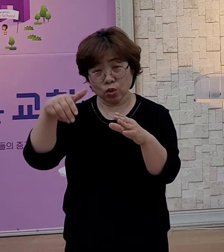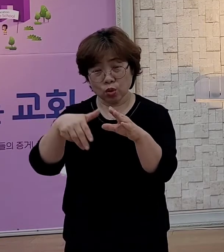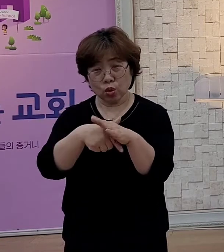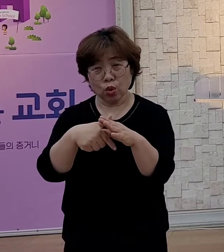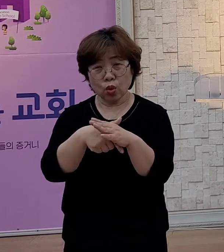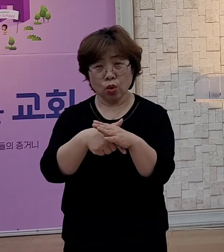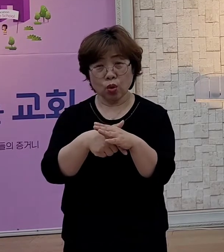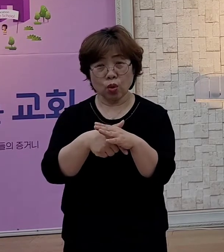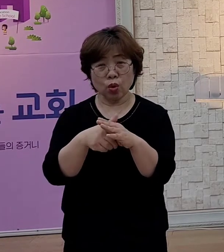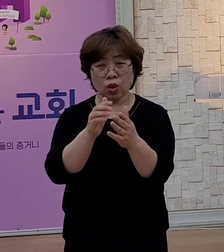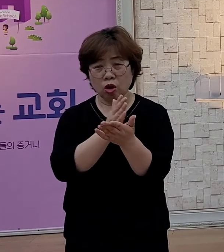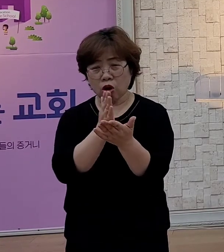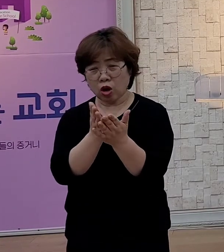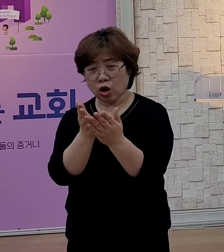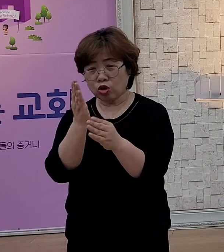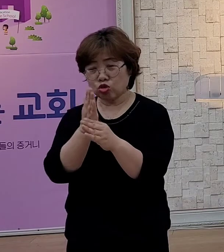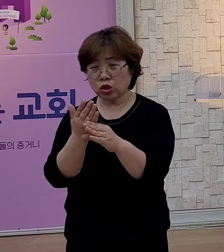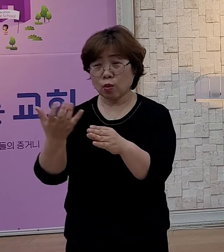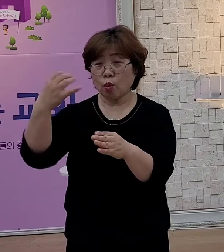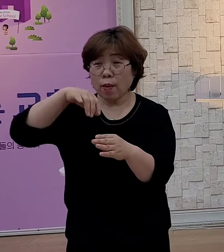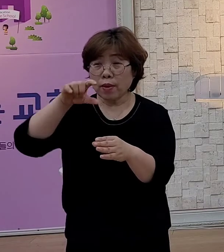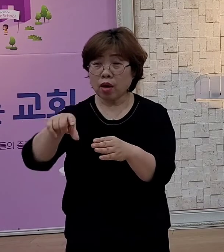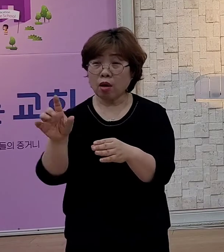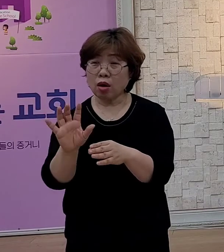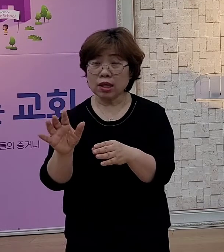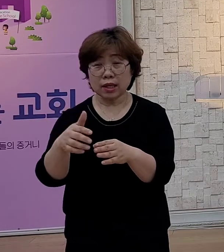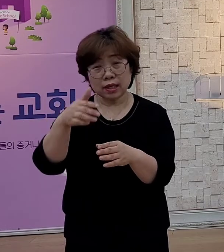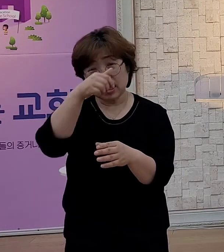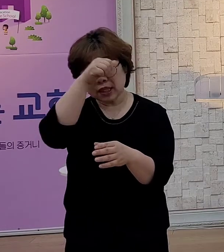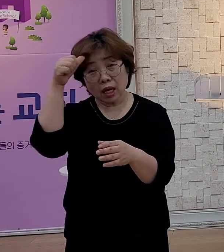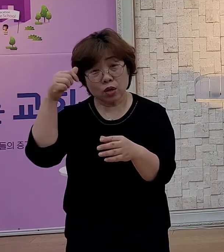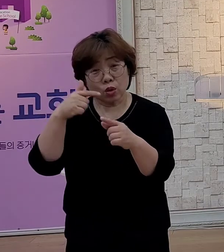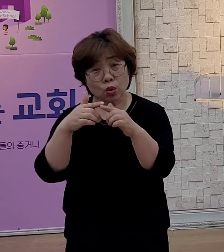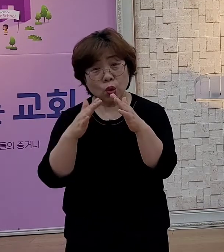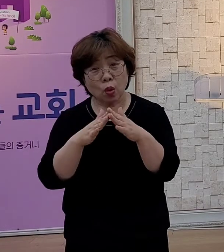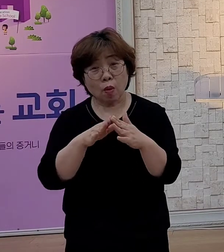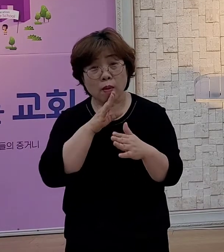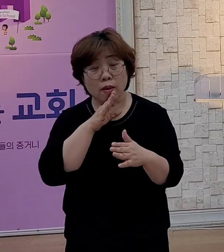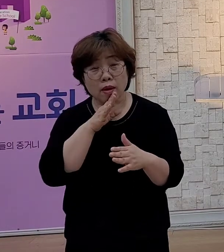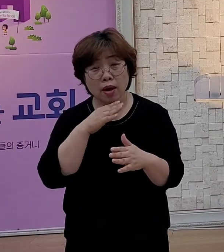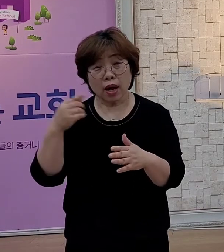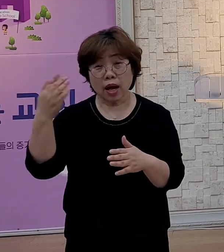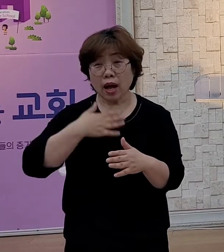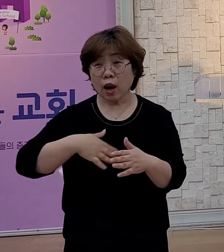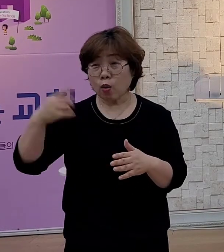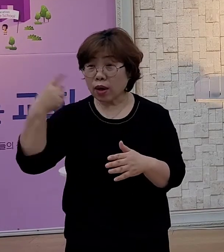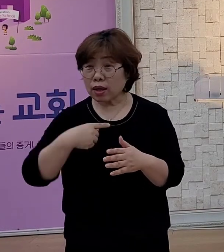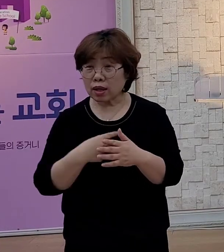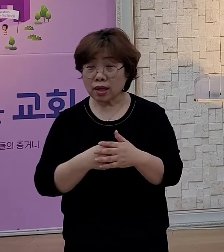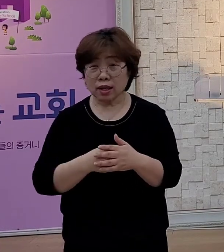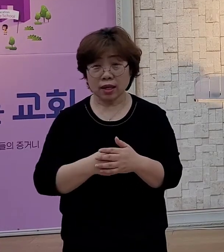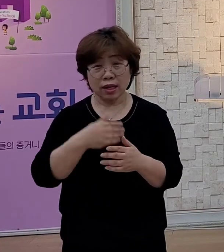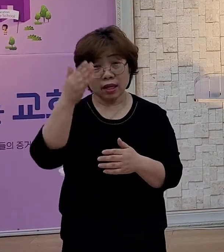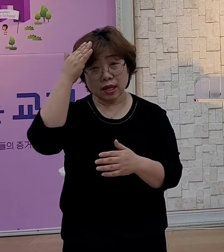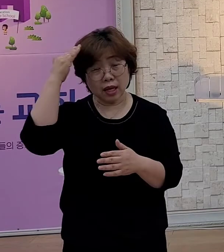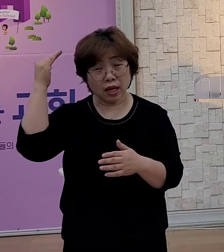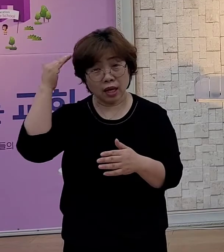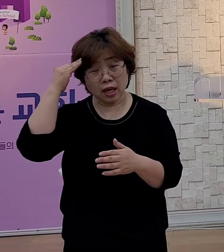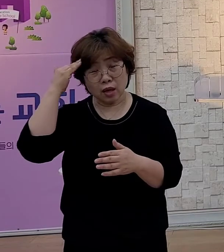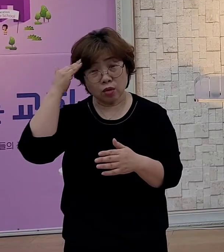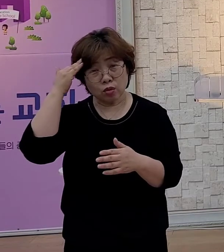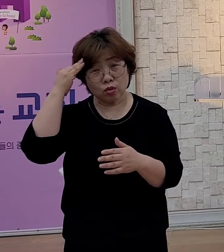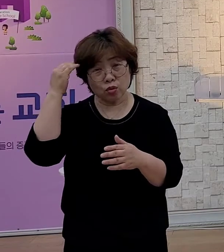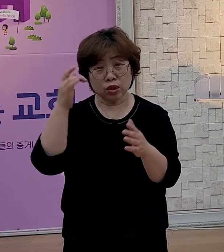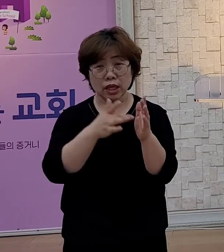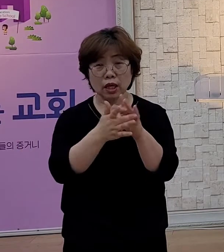속합니까? 장로교죠, 장로교. 알고 오셨죠? 우리가 대한예수교